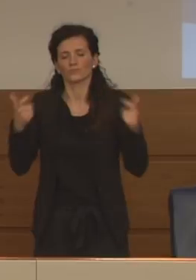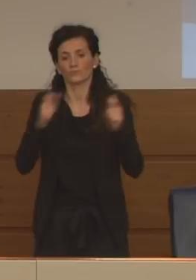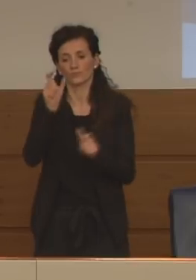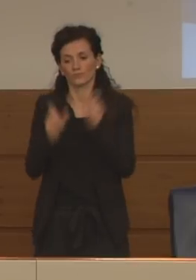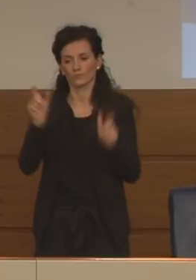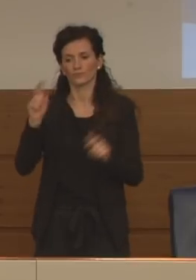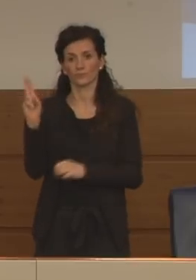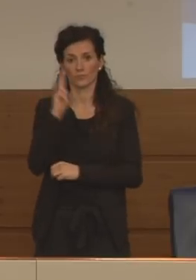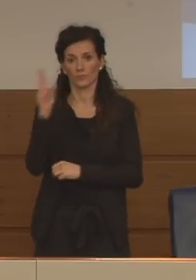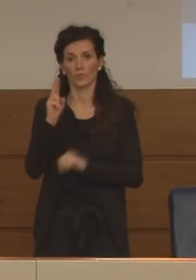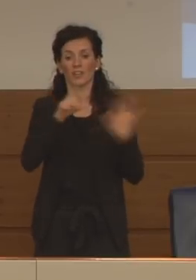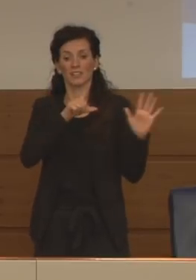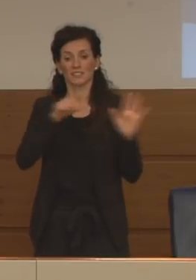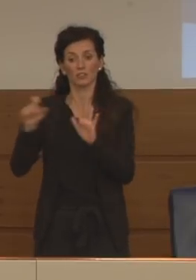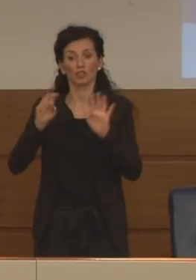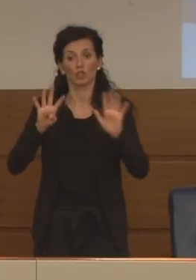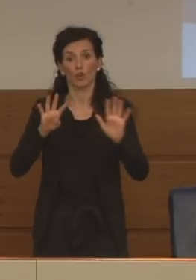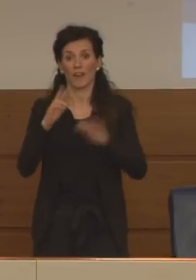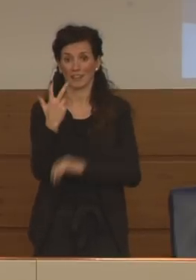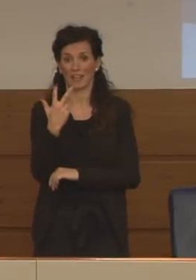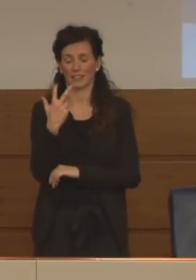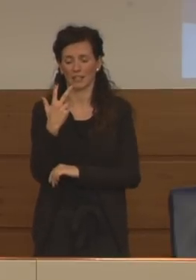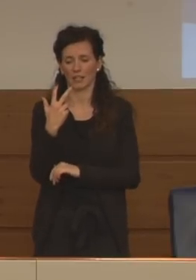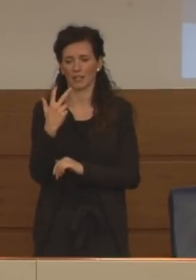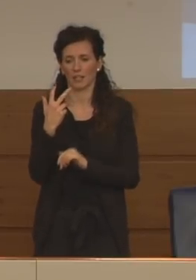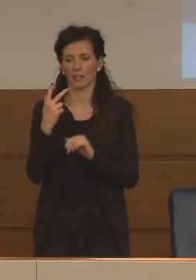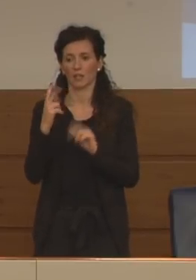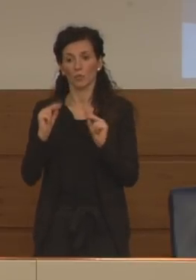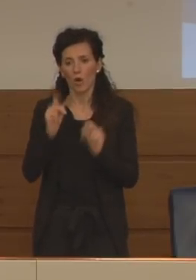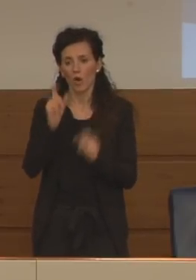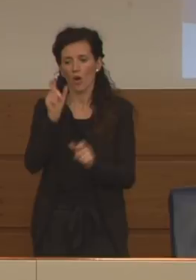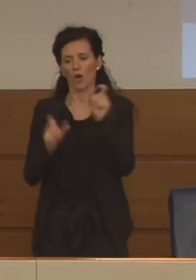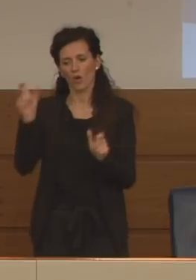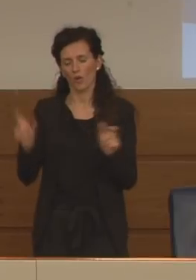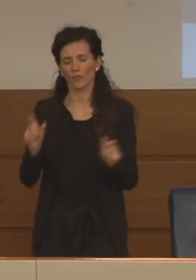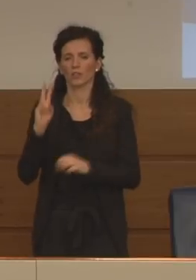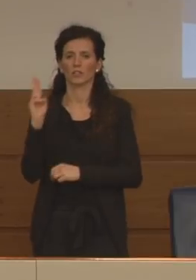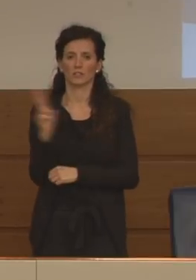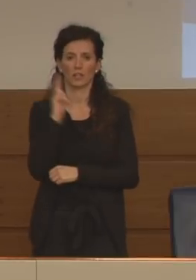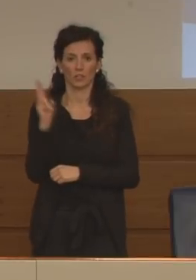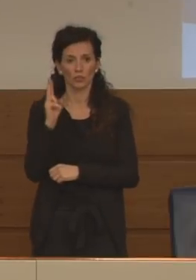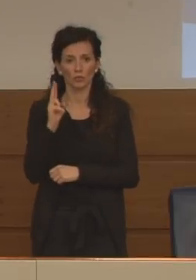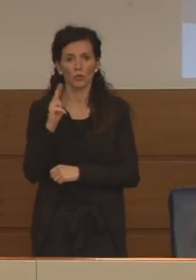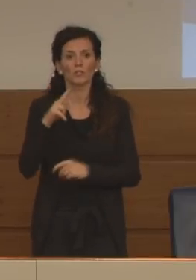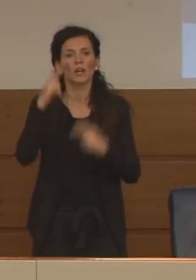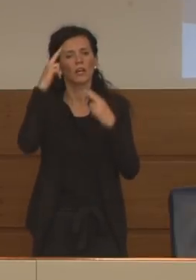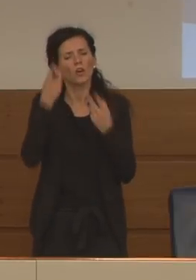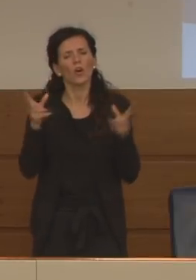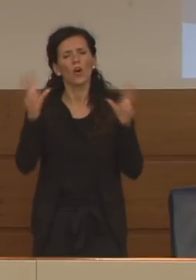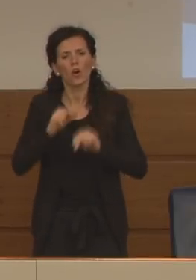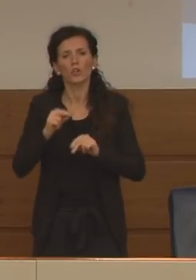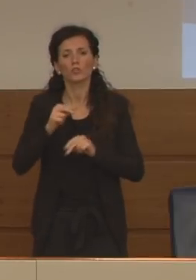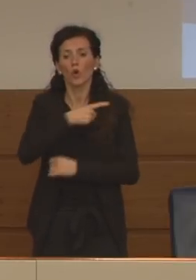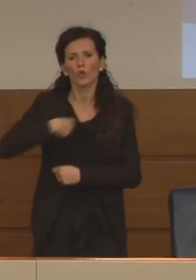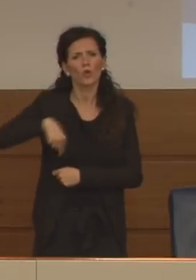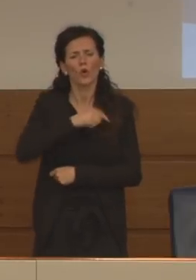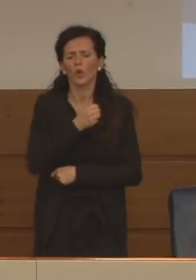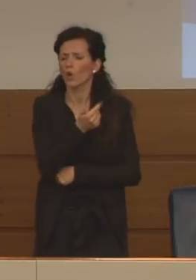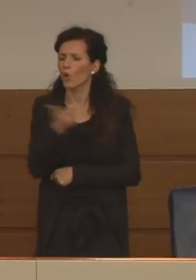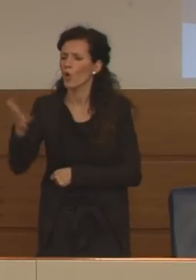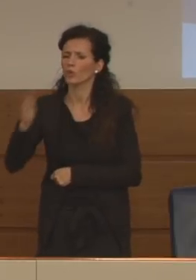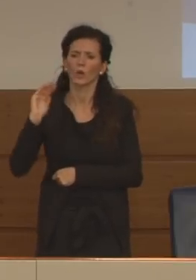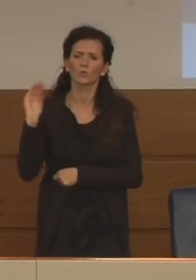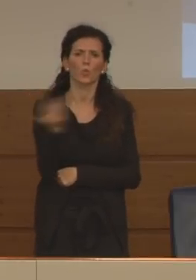di 793 nuovi deceduti voglio ricordare ancora una volta che noi conteggiamo tutti i deceduti